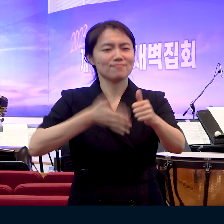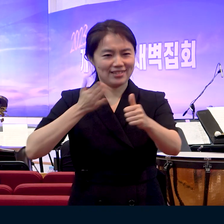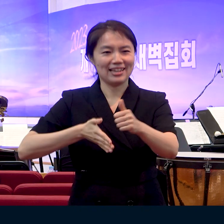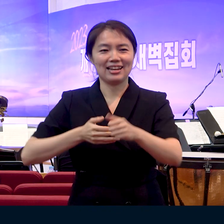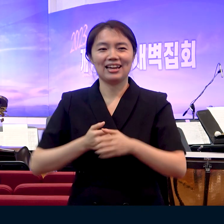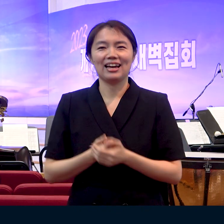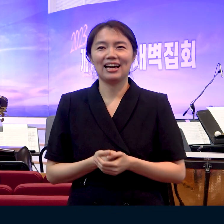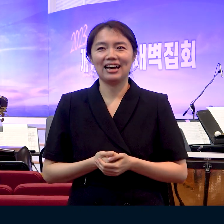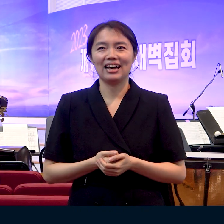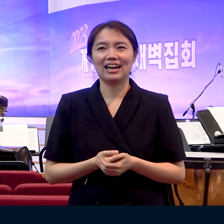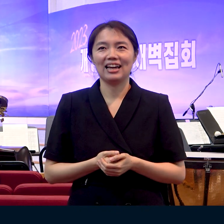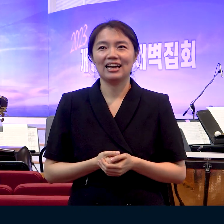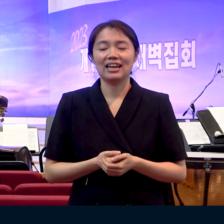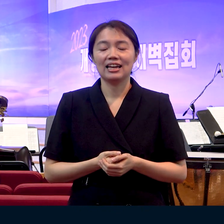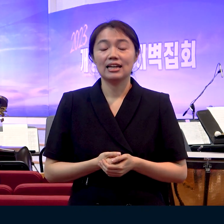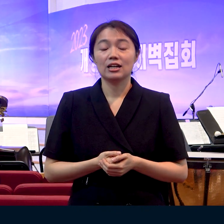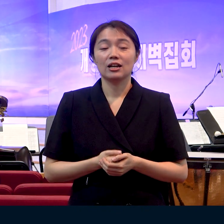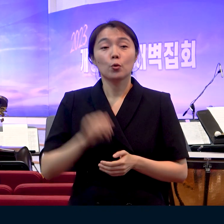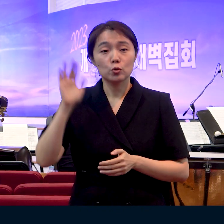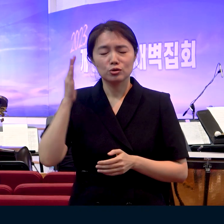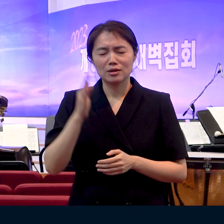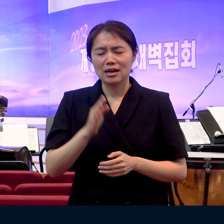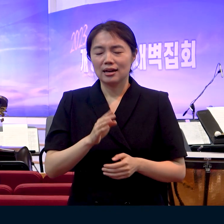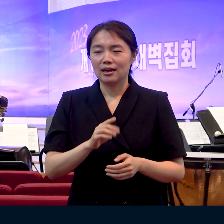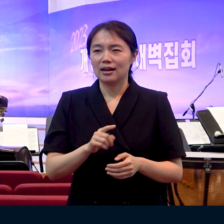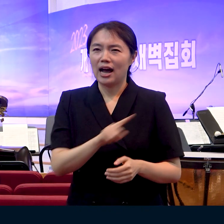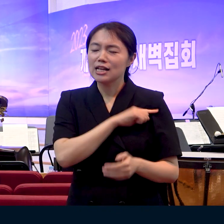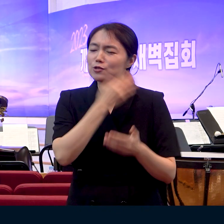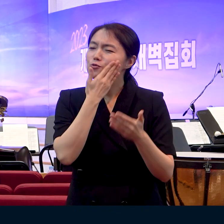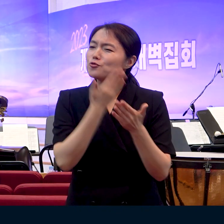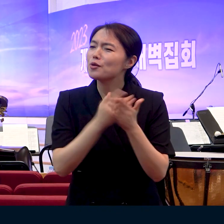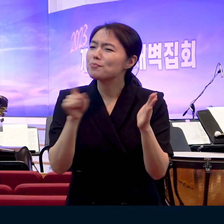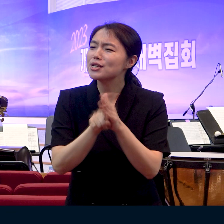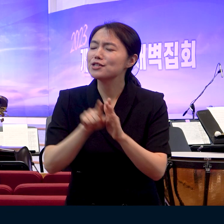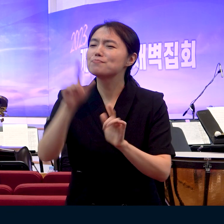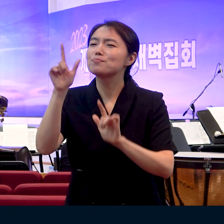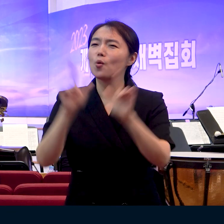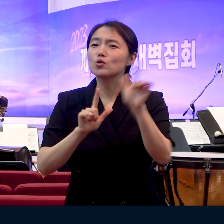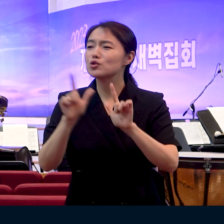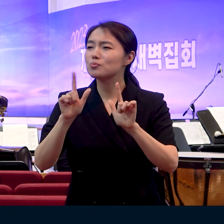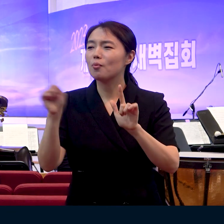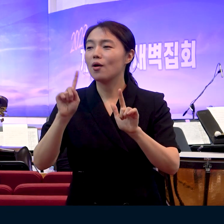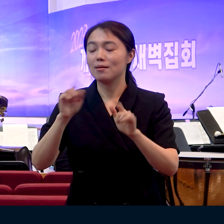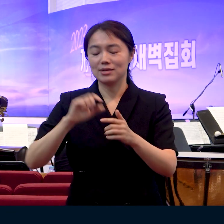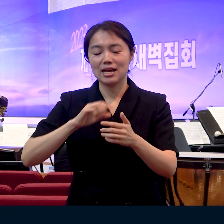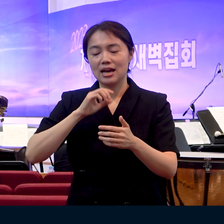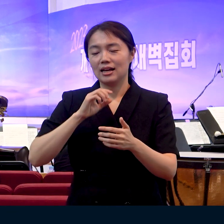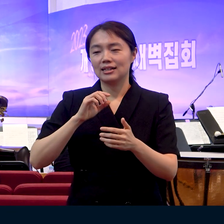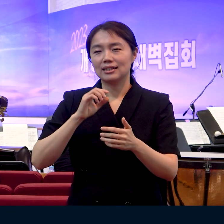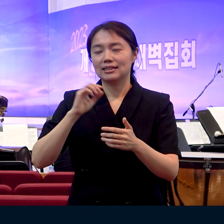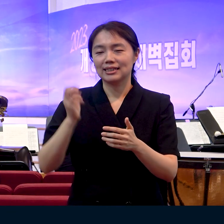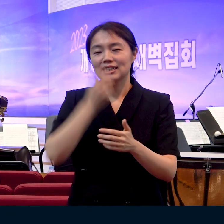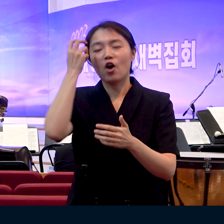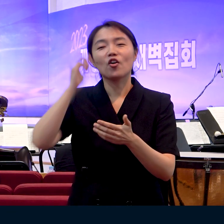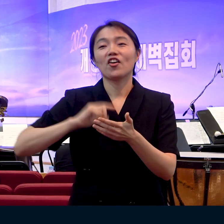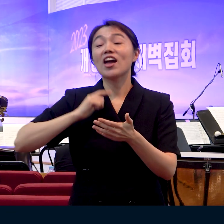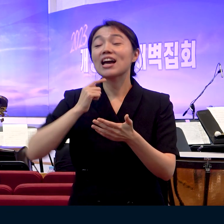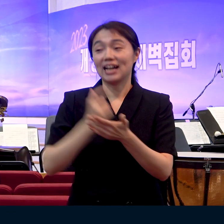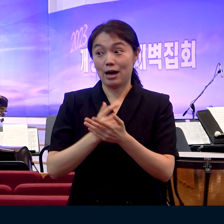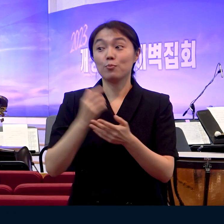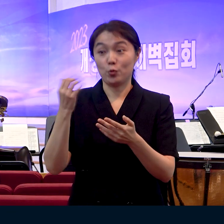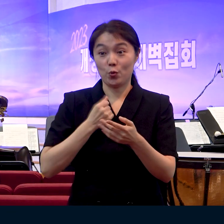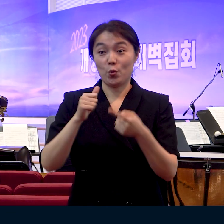시대 정말 중요한 신앙의 모습, 바로 그 삶의 내용이 바로 성령의 감동, 그리고